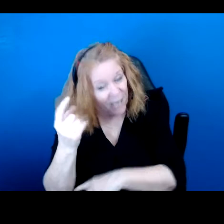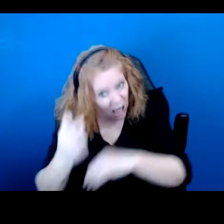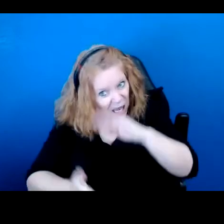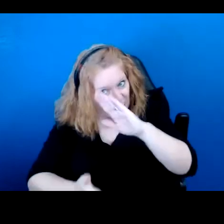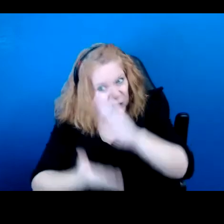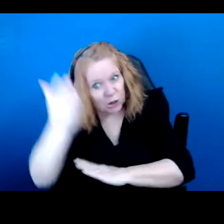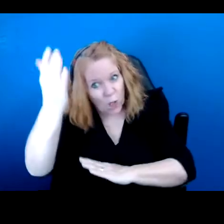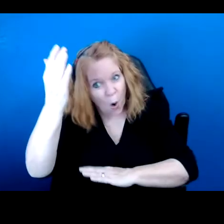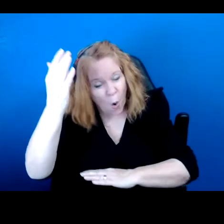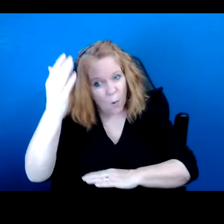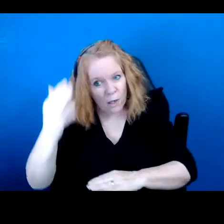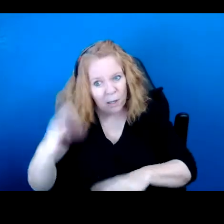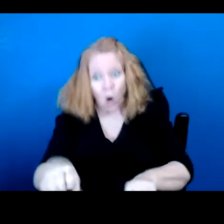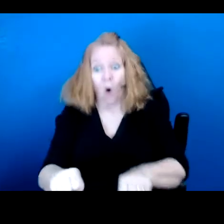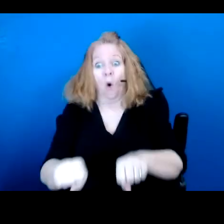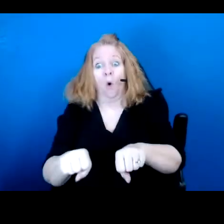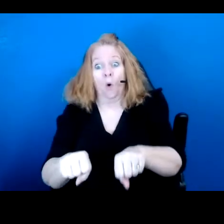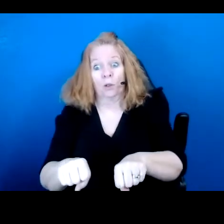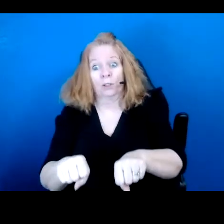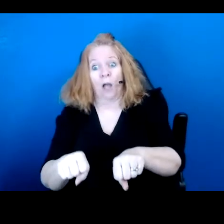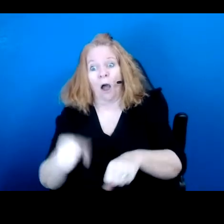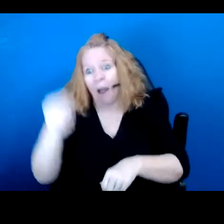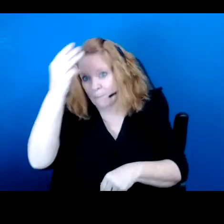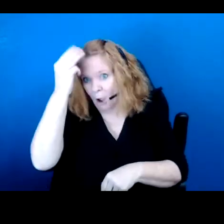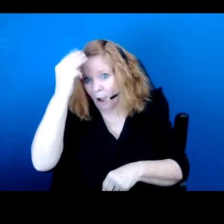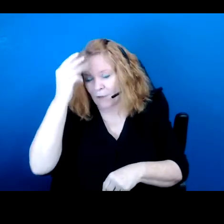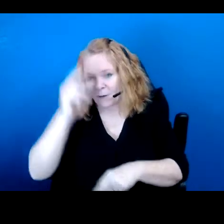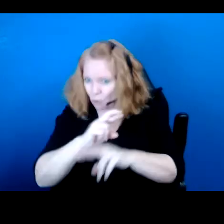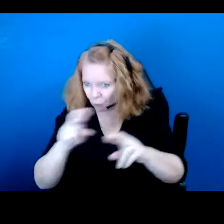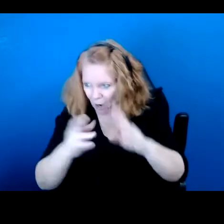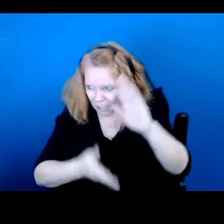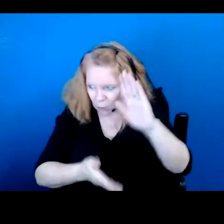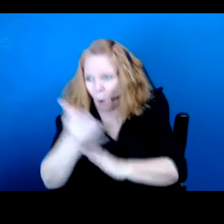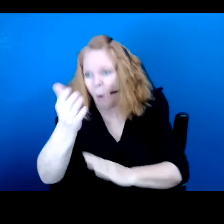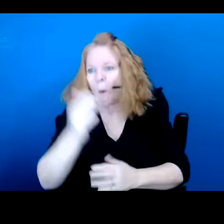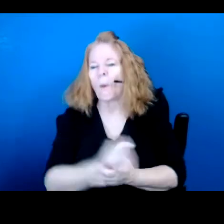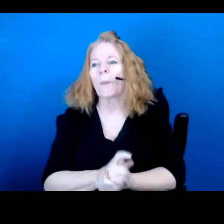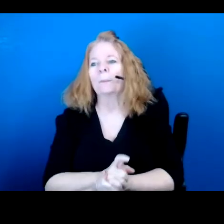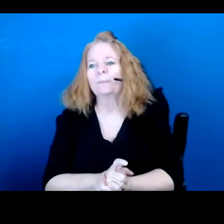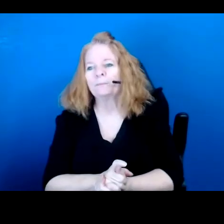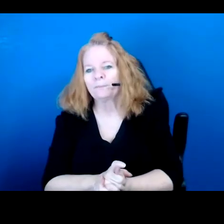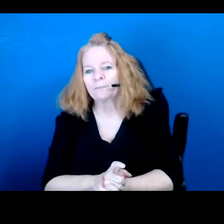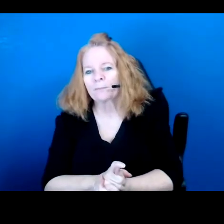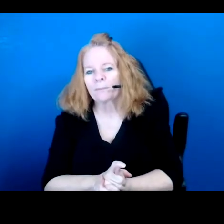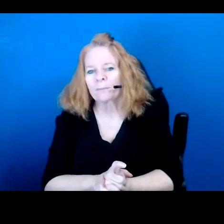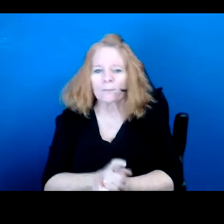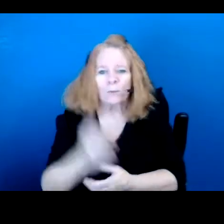son las 11 tenemos que irnos aguántate marvin y vamos